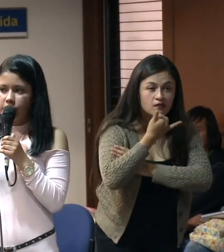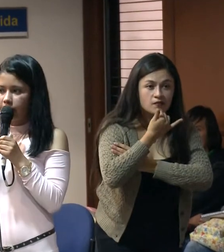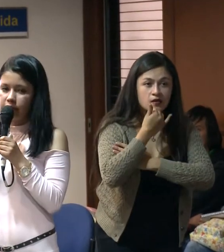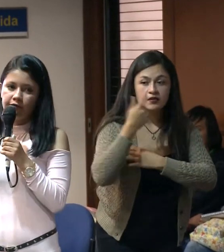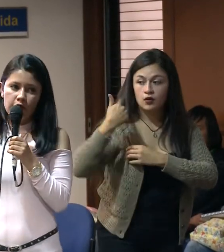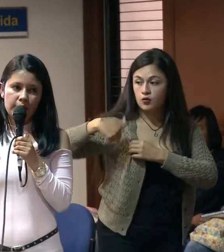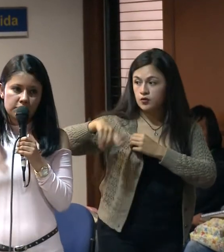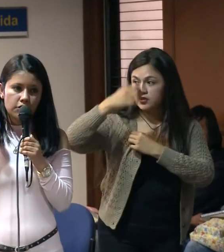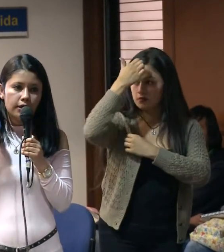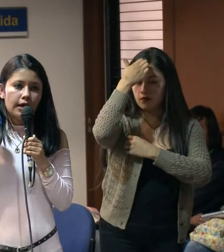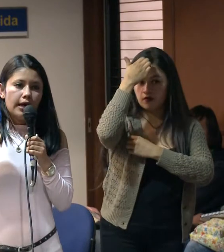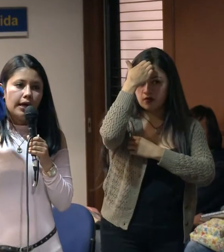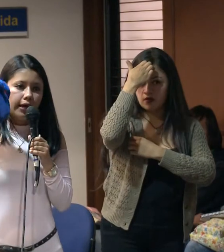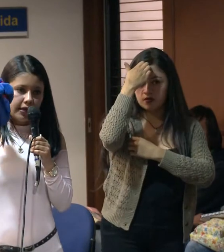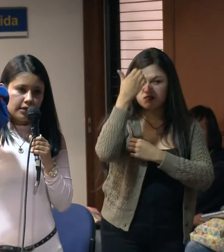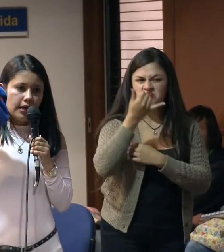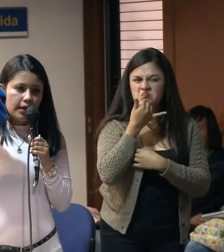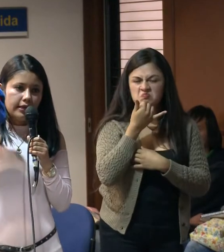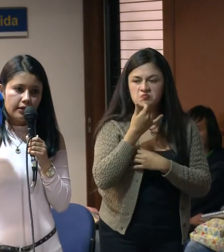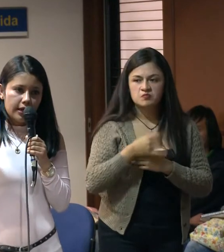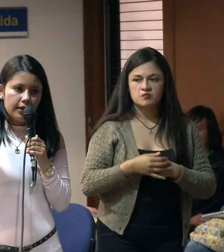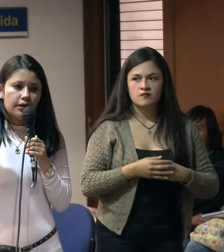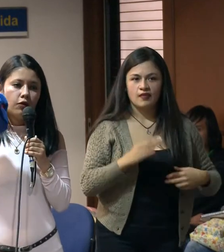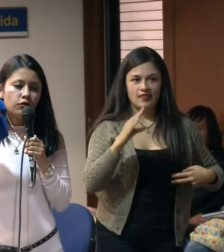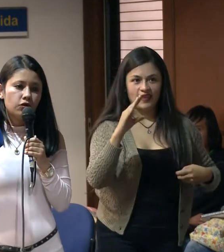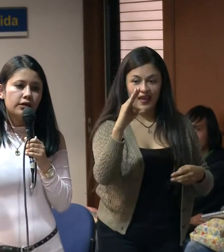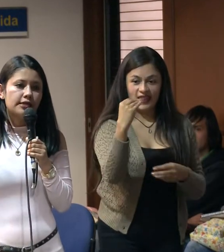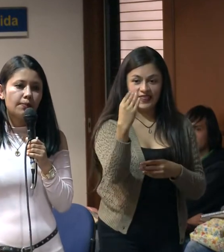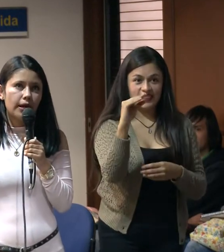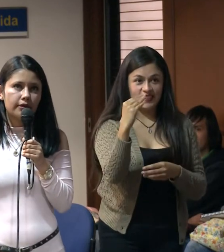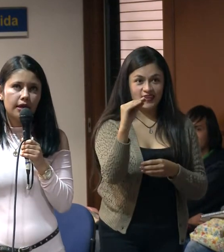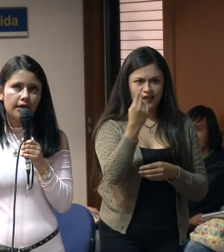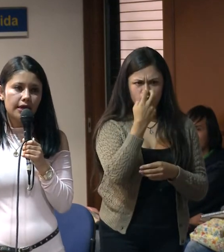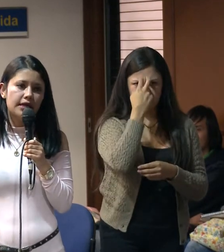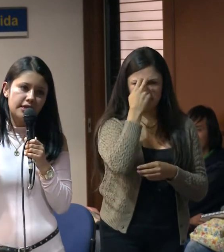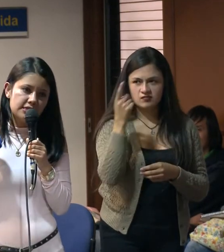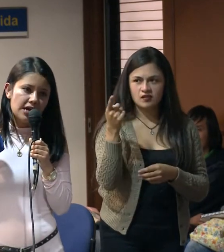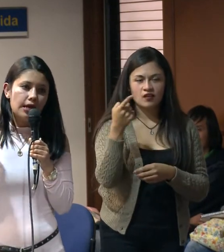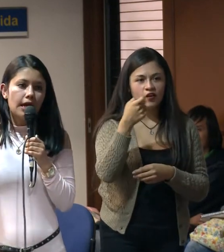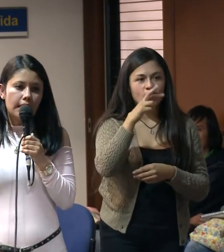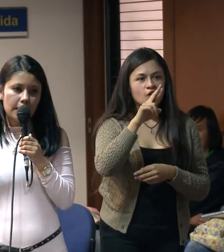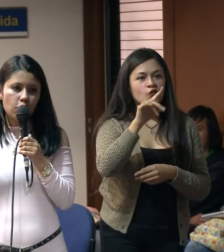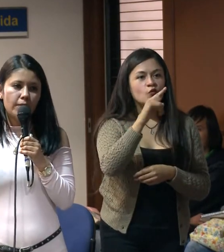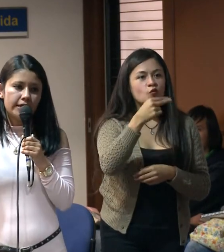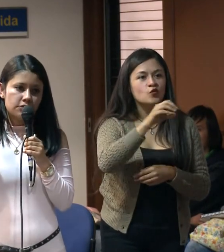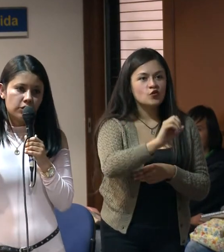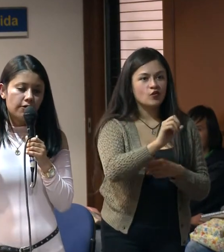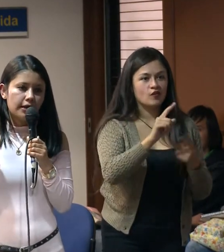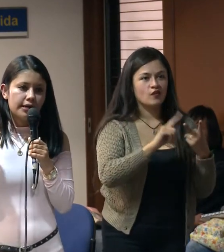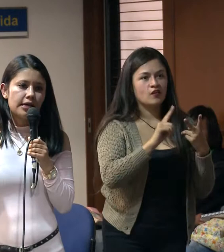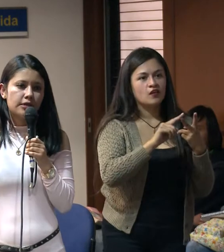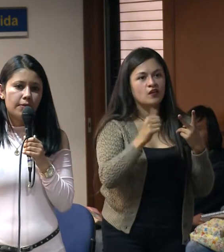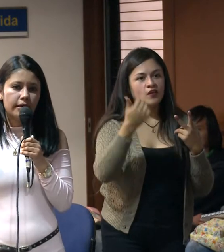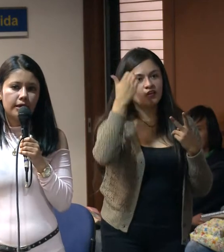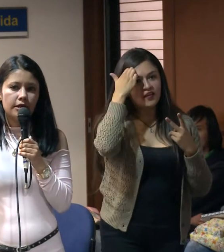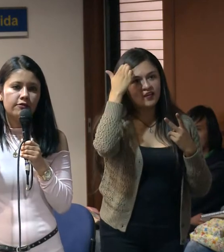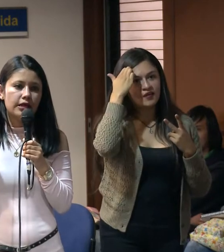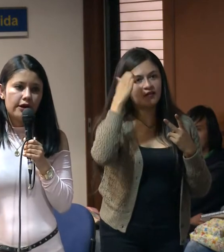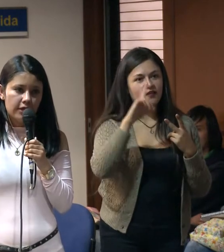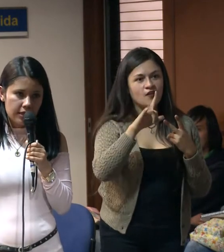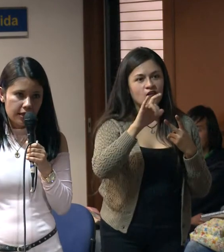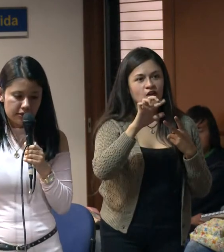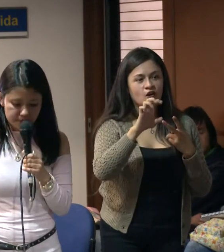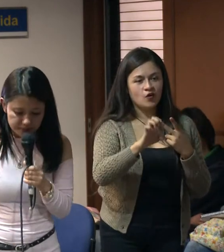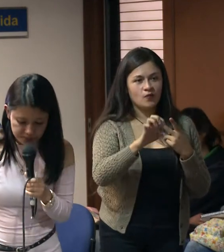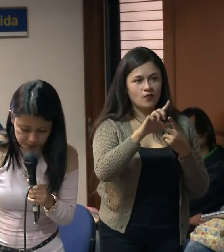las docentes en formación, es el títere de Gruñón, que hace parte de inicial, y Lupe, que es una vaca, que hace parte del nivel